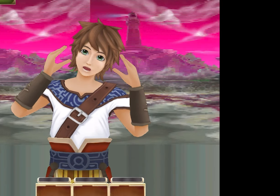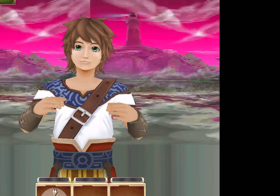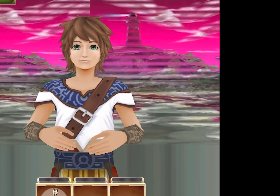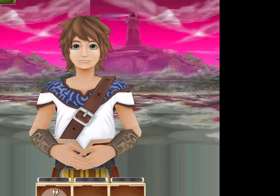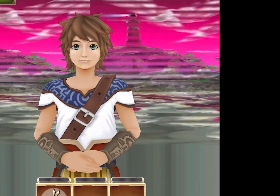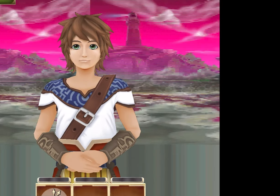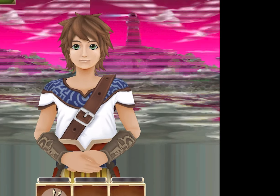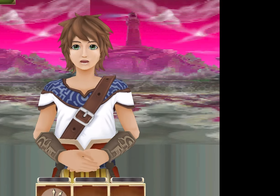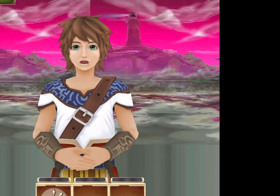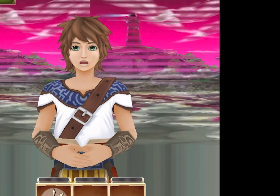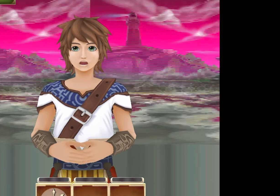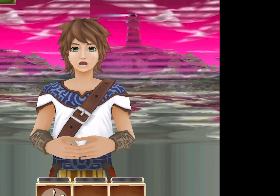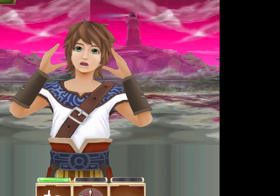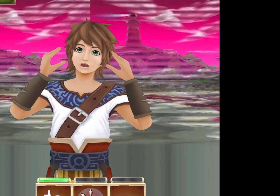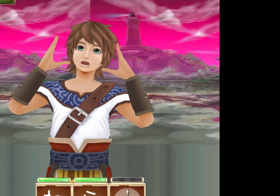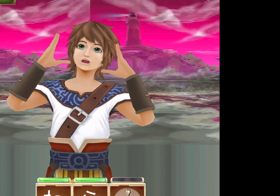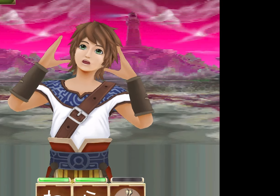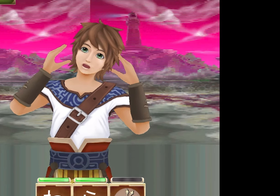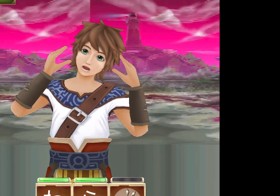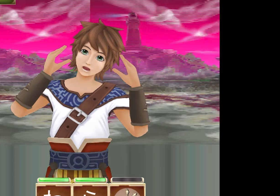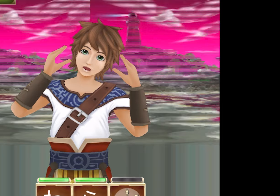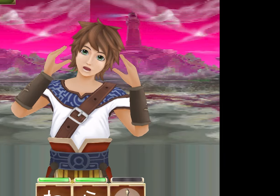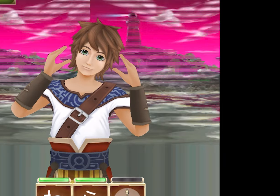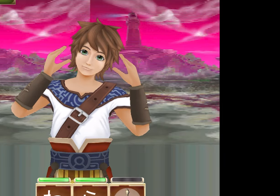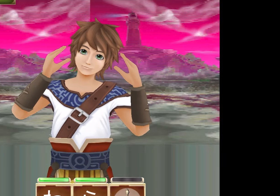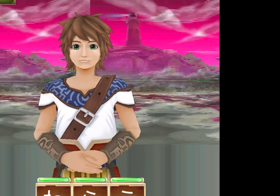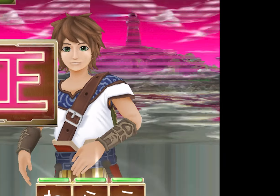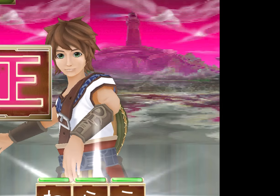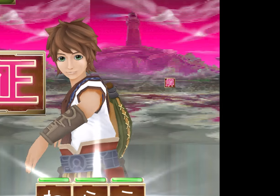会話会話会話笑い笑う